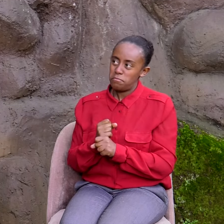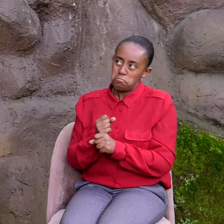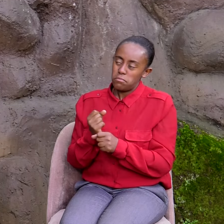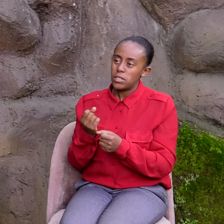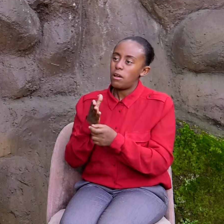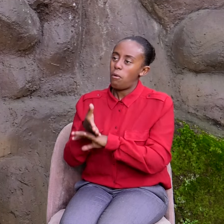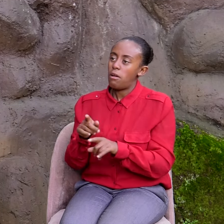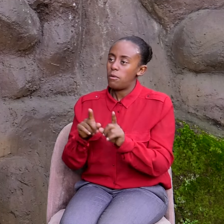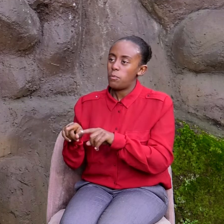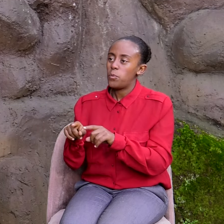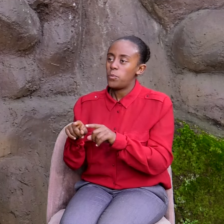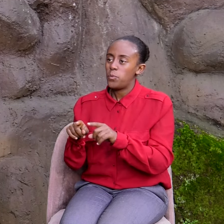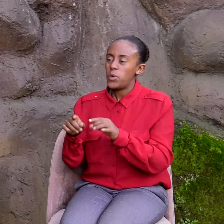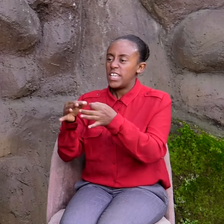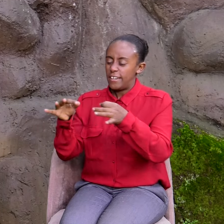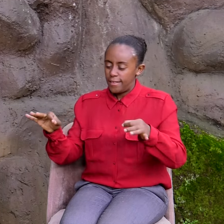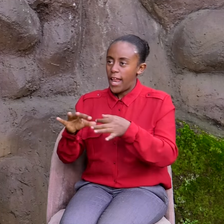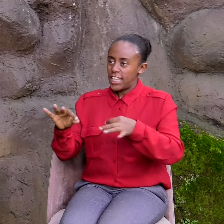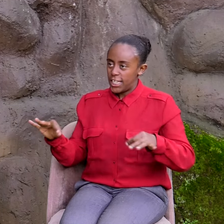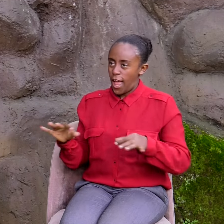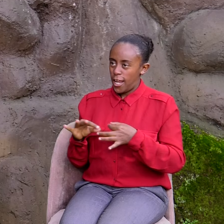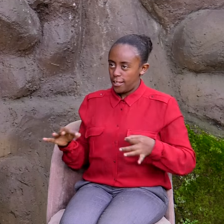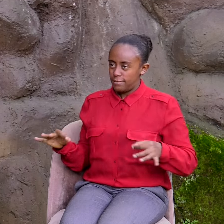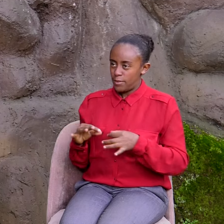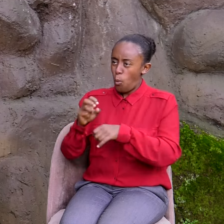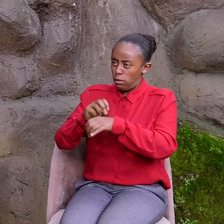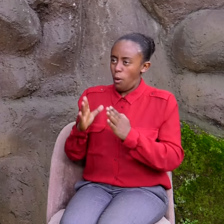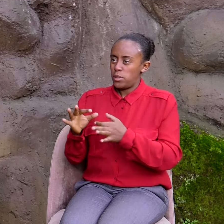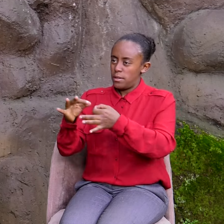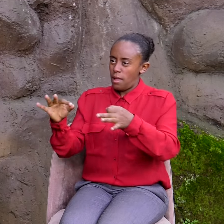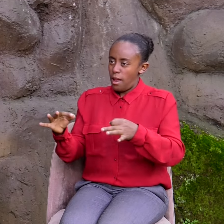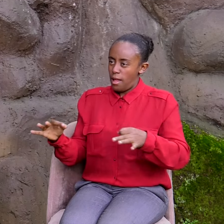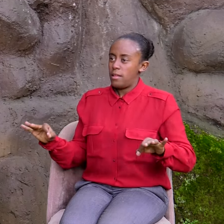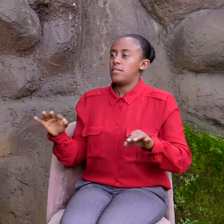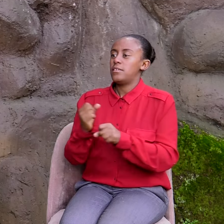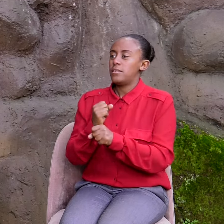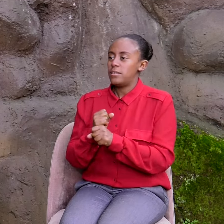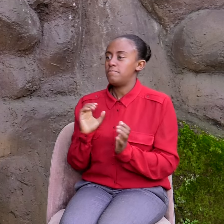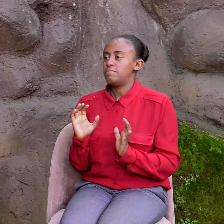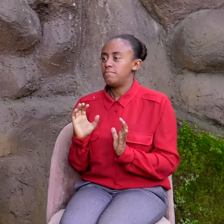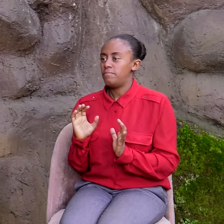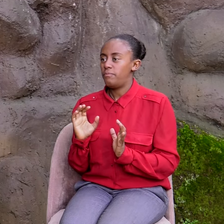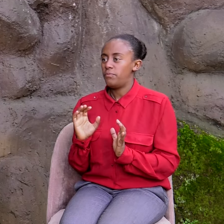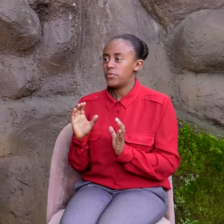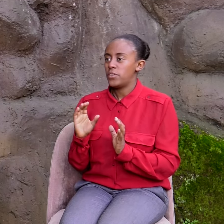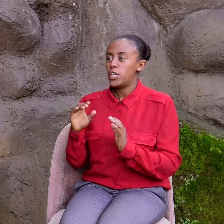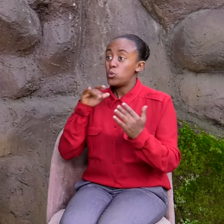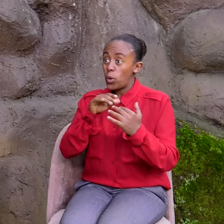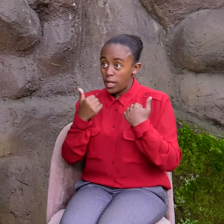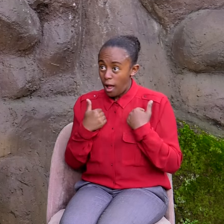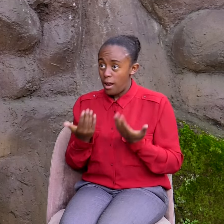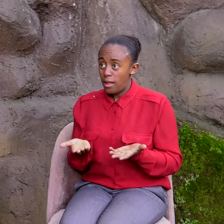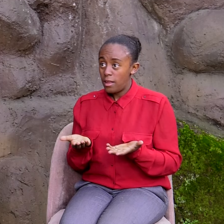ከዛ በኋላ ደግሞ ትንታኔ ትጽፋለህ ማለት ነው። ወቅታዊ ነገር ትንታኔ፣ ለምሳሌ የጸጥታ ሁኔታ ካለ፣ ጦርነት